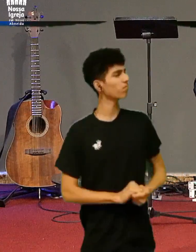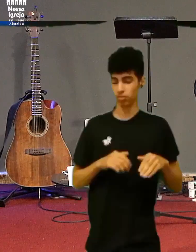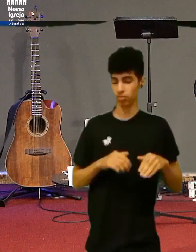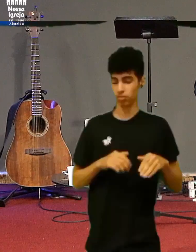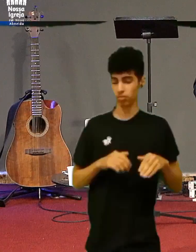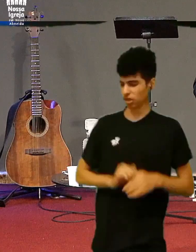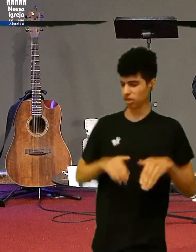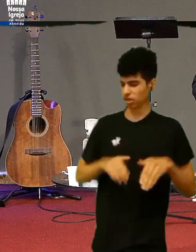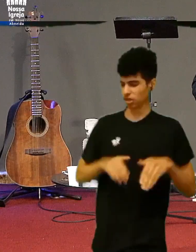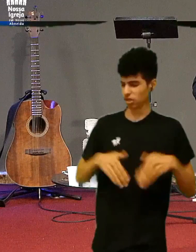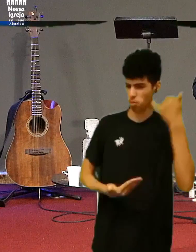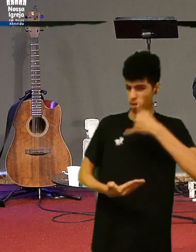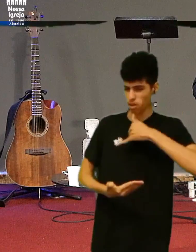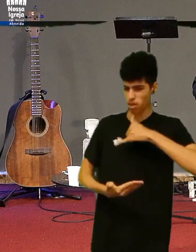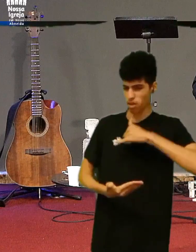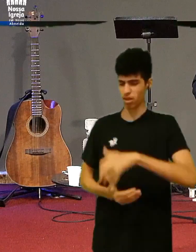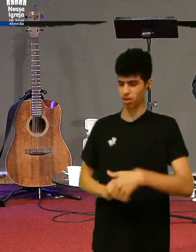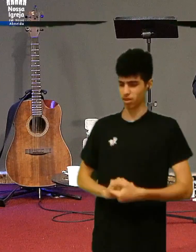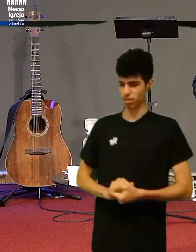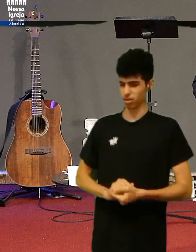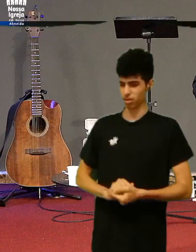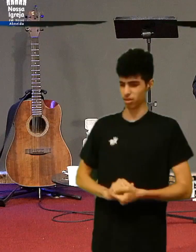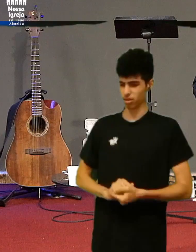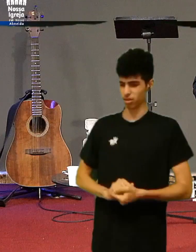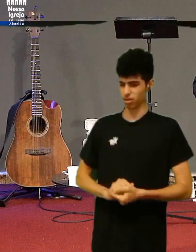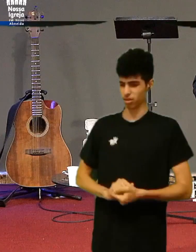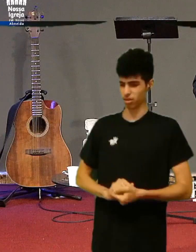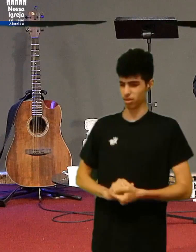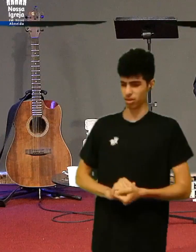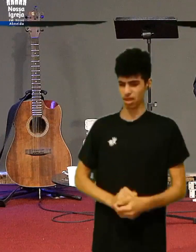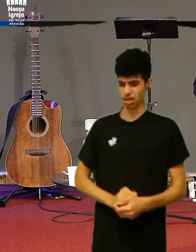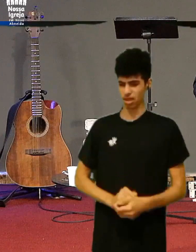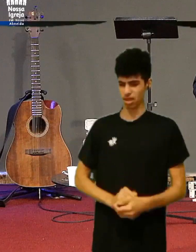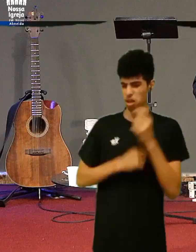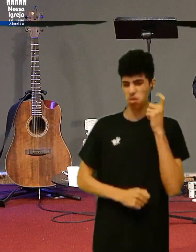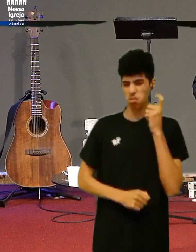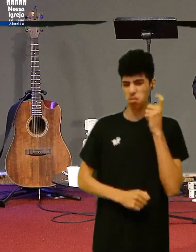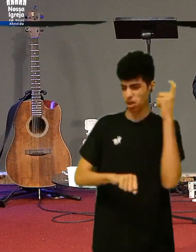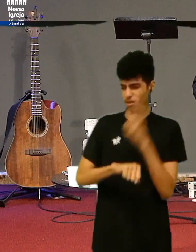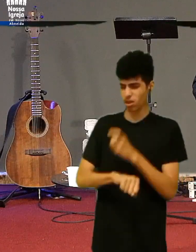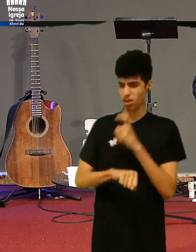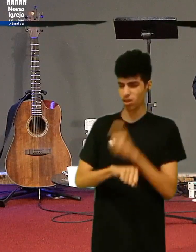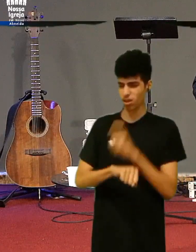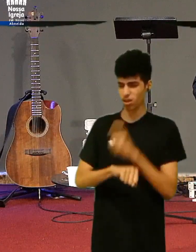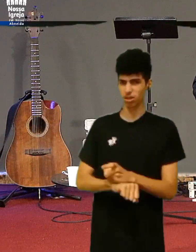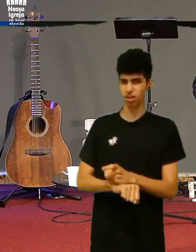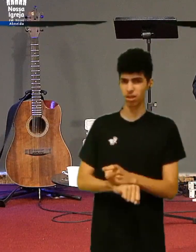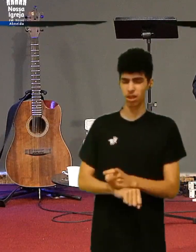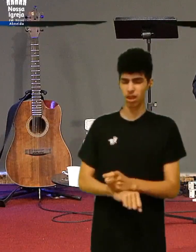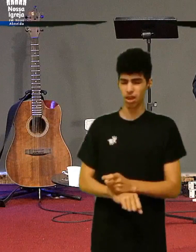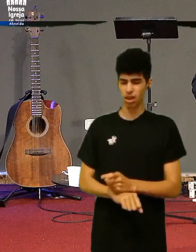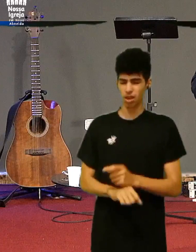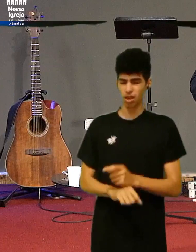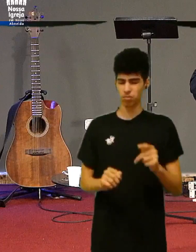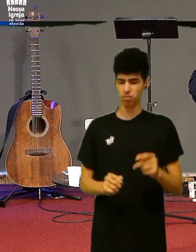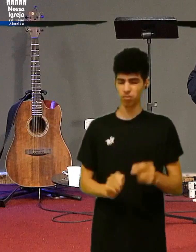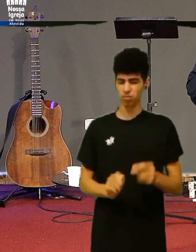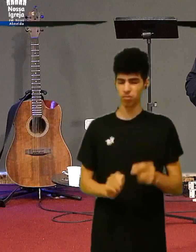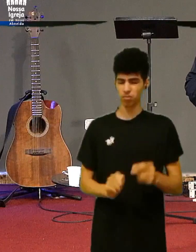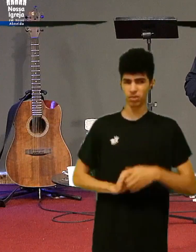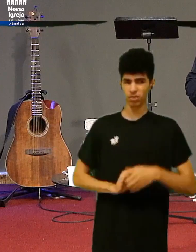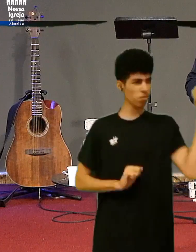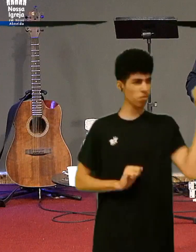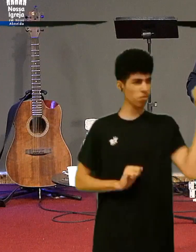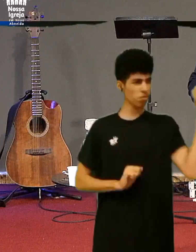profetiza esses ossos e dize-lhes: ossos secos, ouvi a palavra do Senhor. Assim diz o